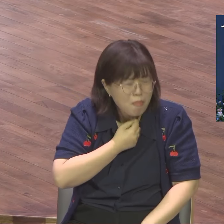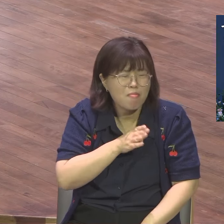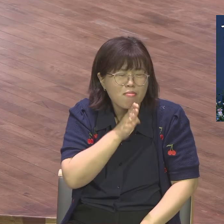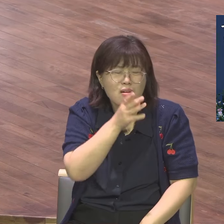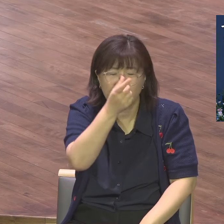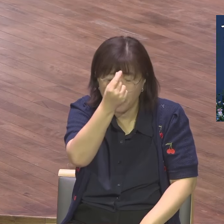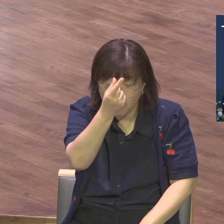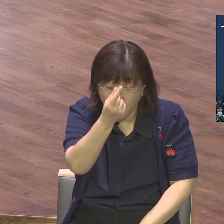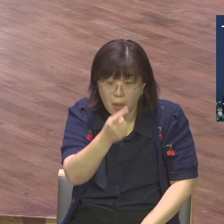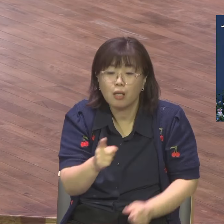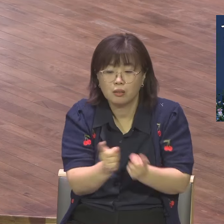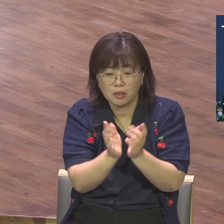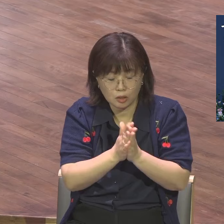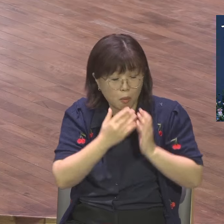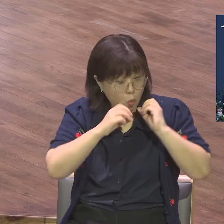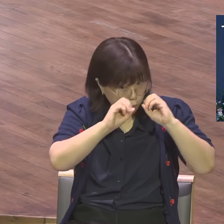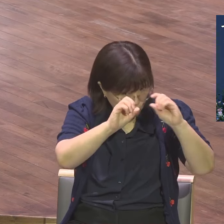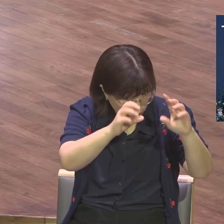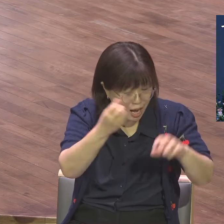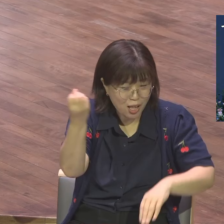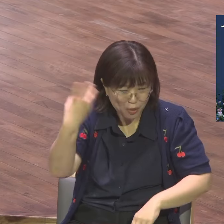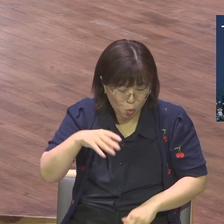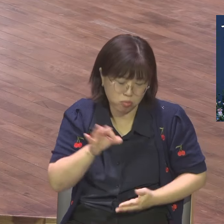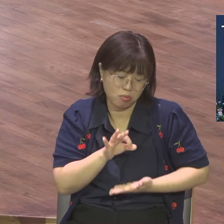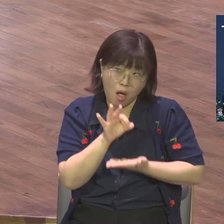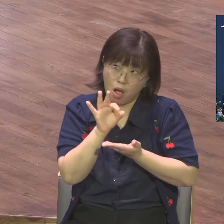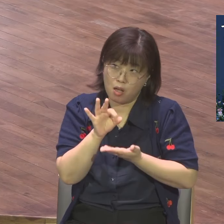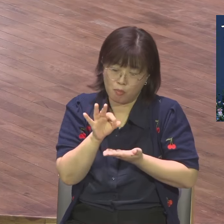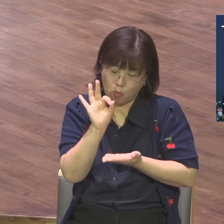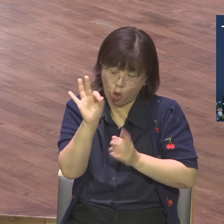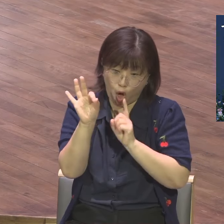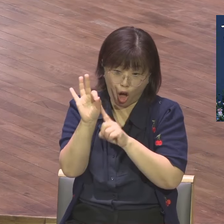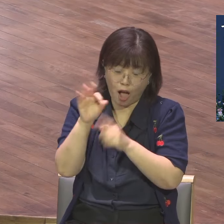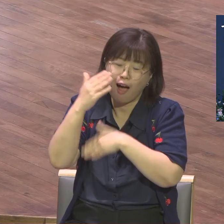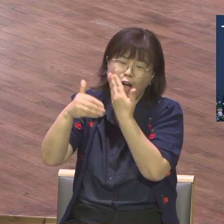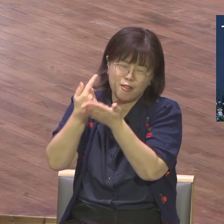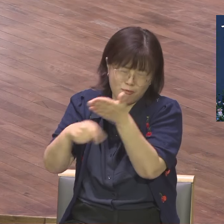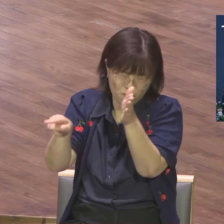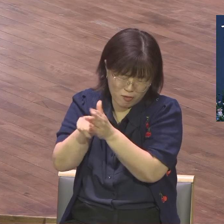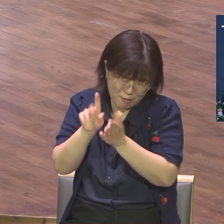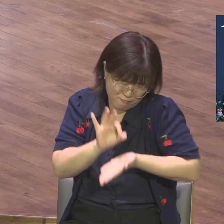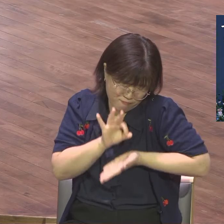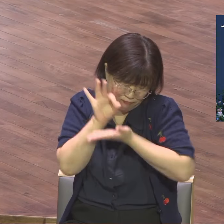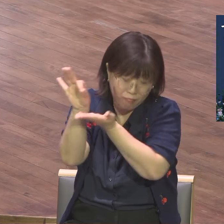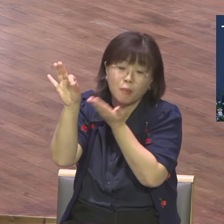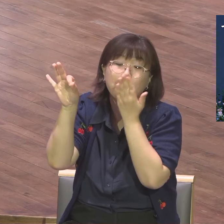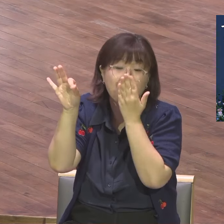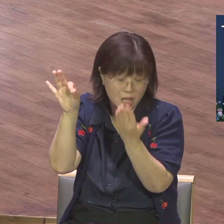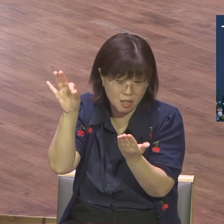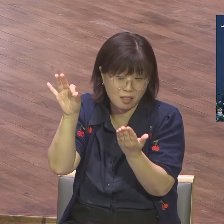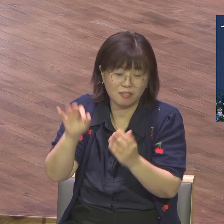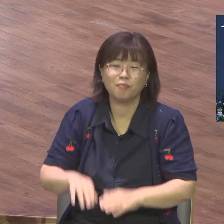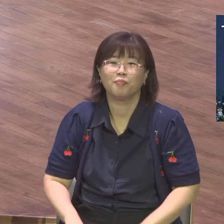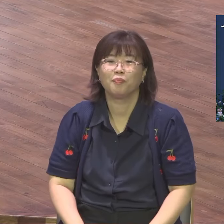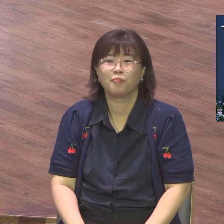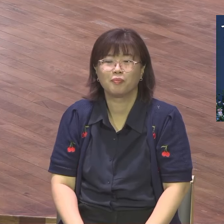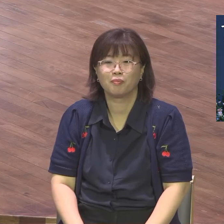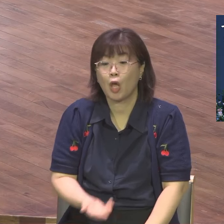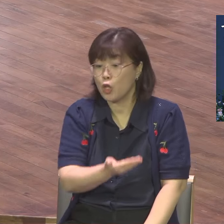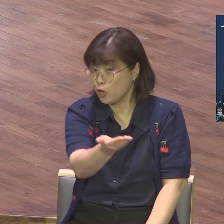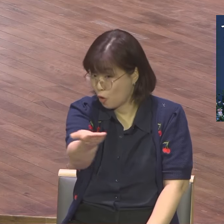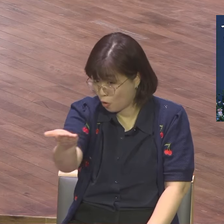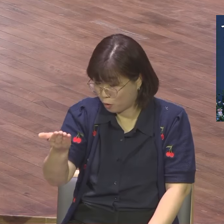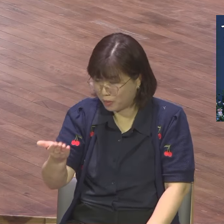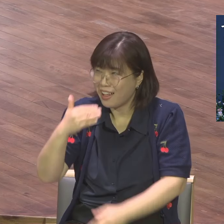그래서 정말 하나님을 사랑하기 때문에 이웃을 사랑하는 그런 마음을 전환시켜 풍성한 사랑의 기쁨을